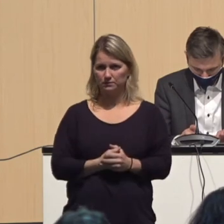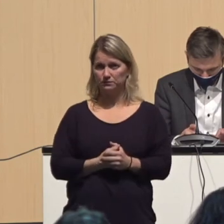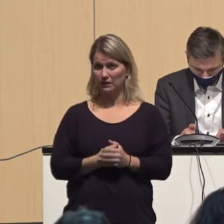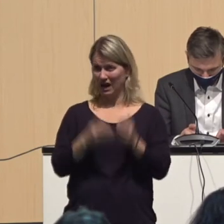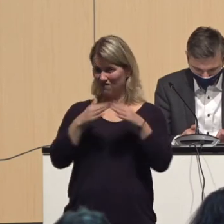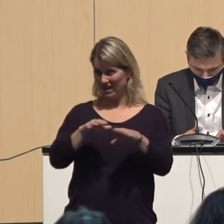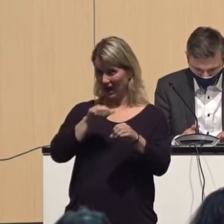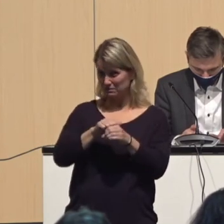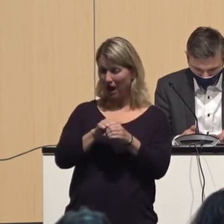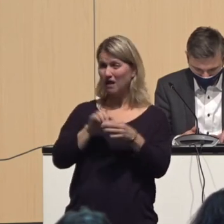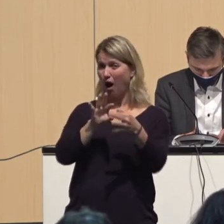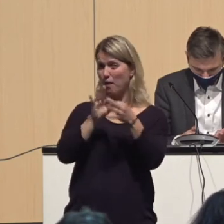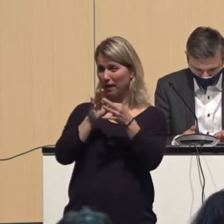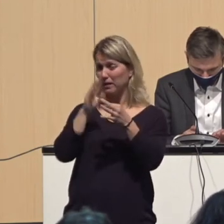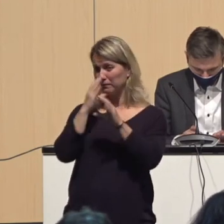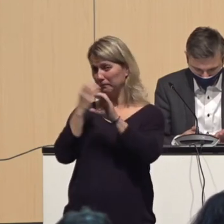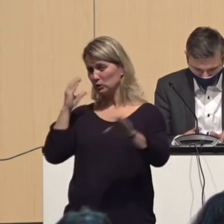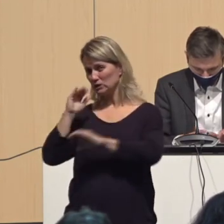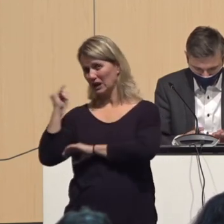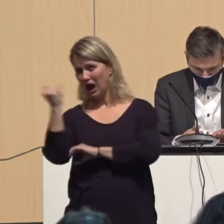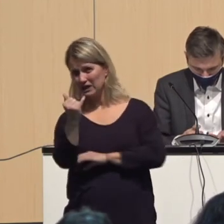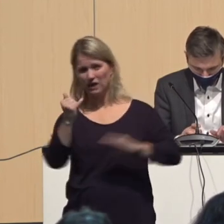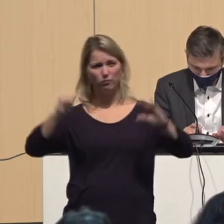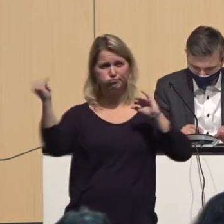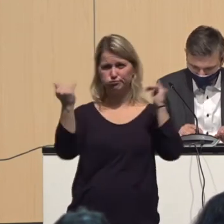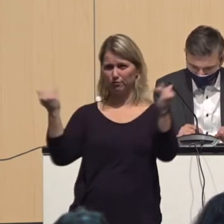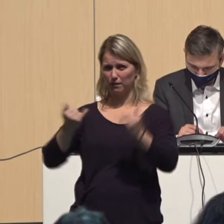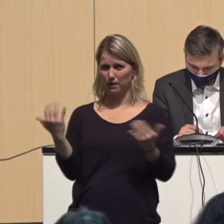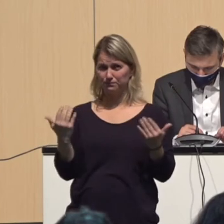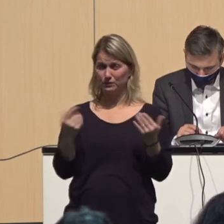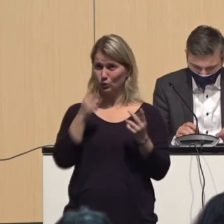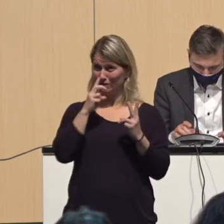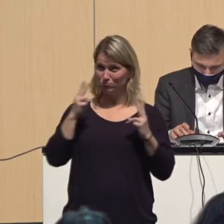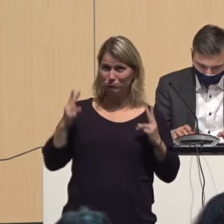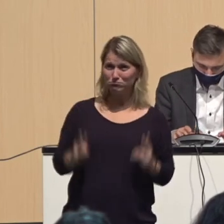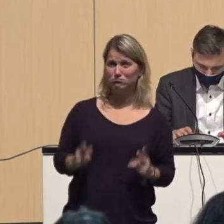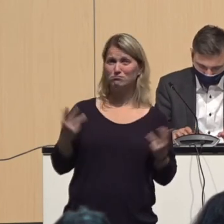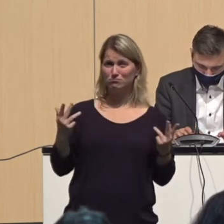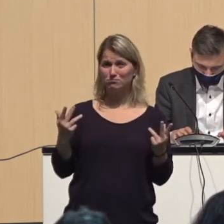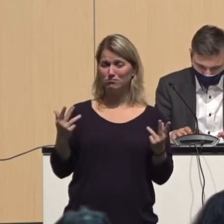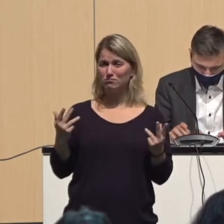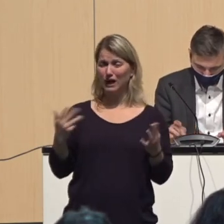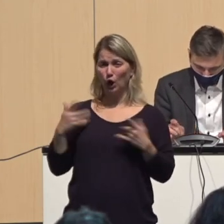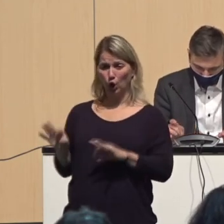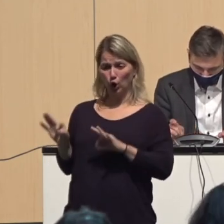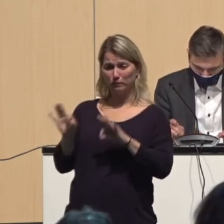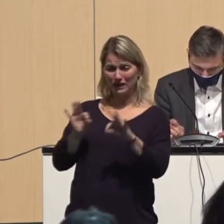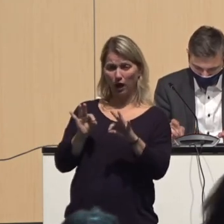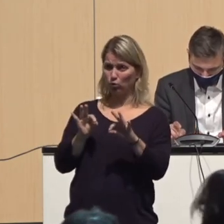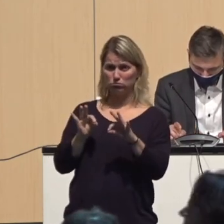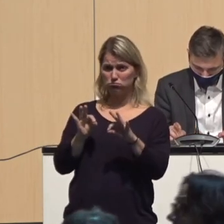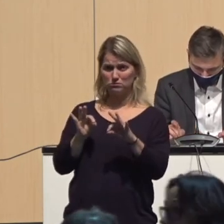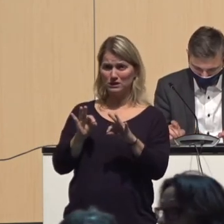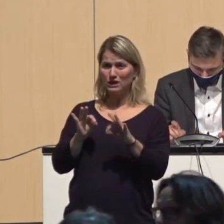Weihnachtsmärkte sind mit Reisen verbunden, mit Busreisen. Wir würden im Prinzip die Übertragung und Verbreitung der Krankheiten auch